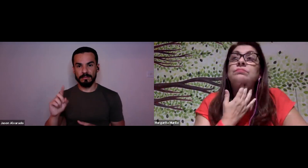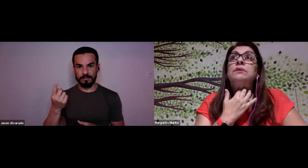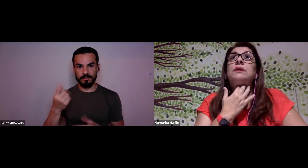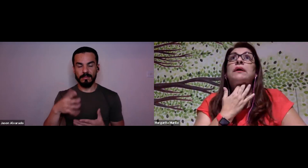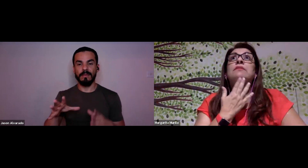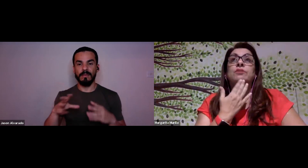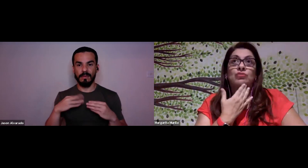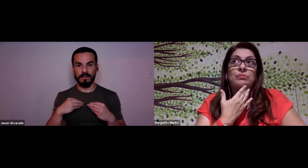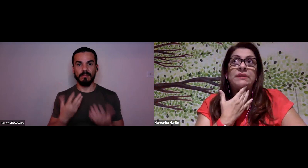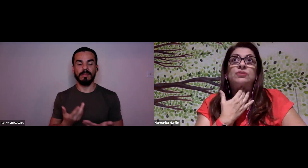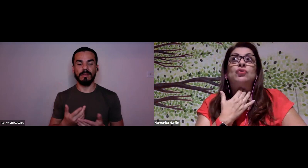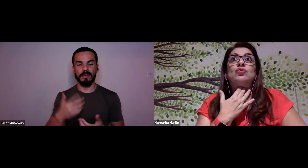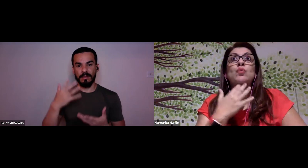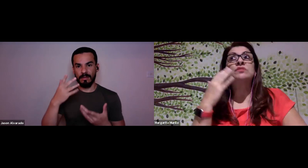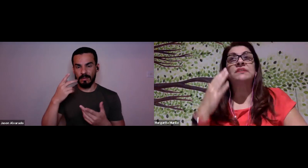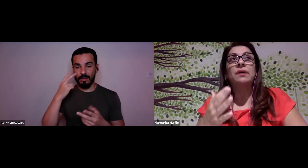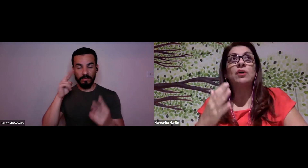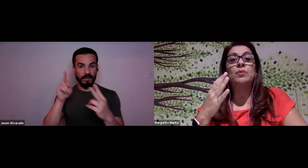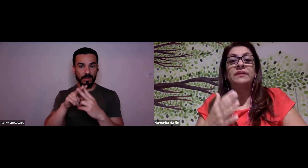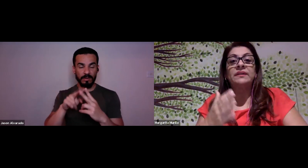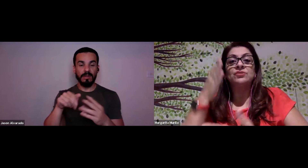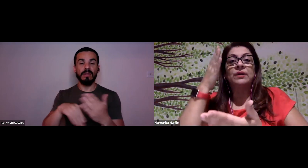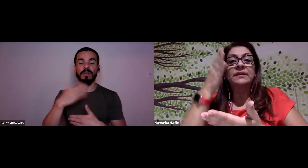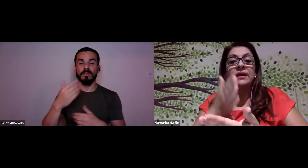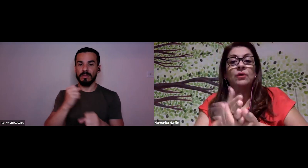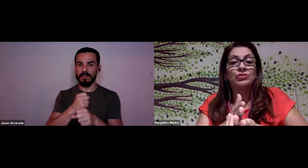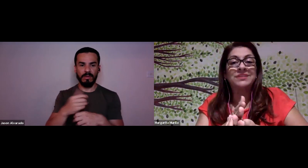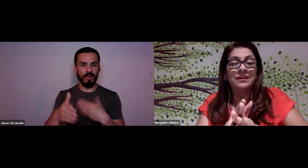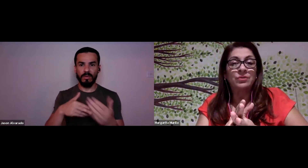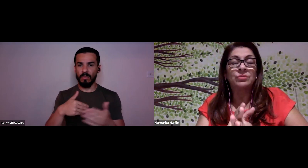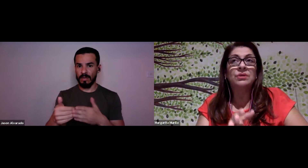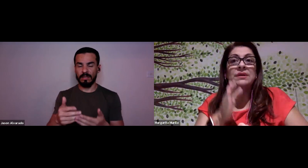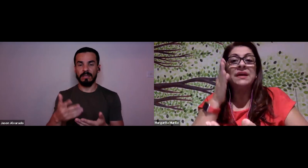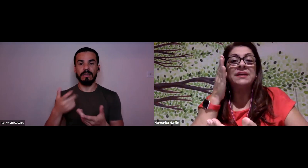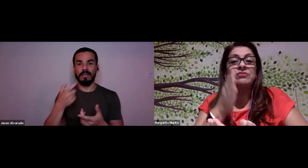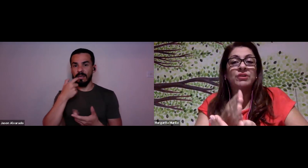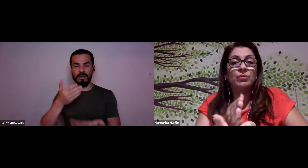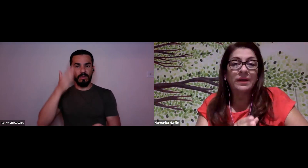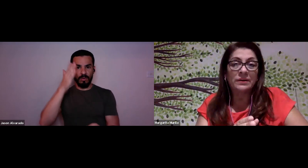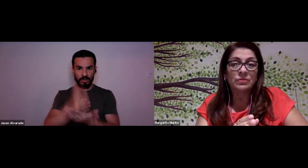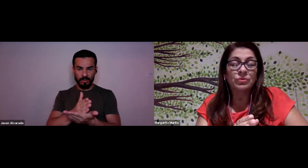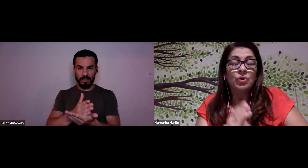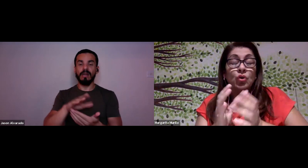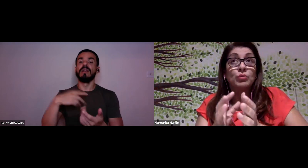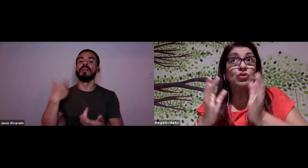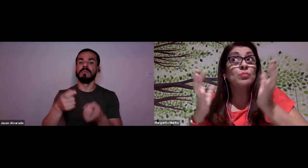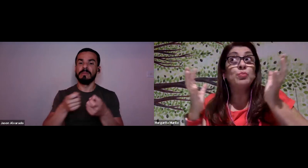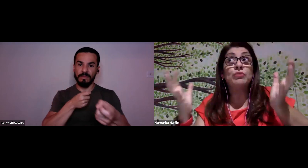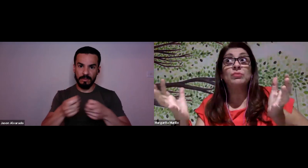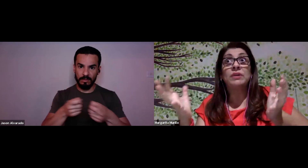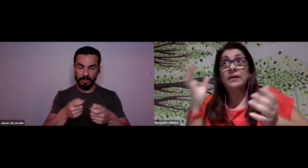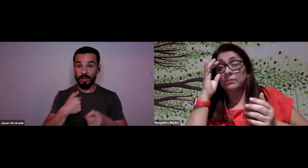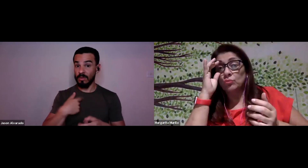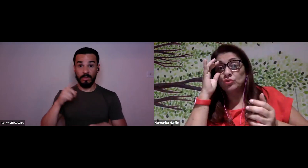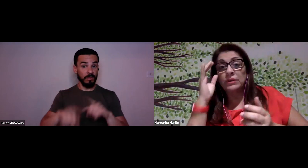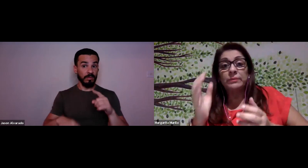aceptación el reconocimiento luego se trabaja como cualquier adicción hay que cortarlo y hay que regularlo como yo no